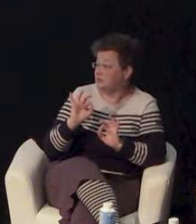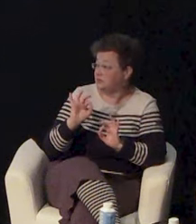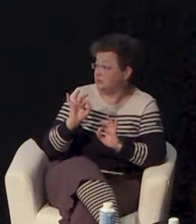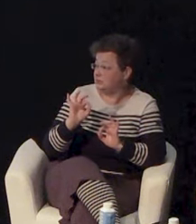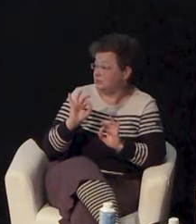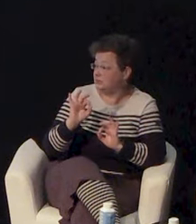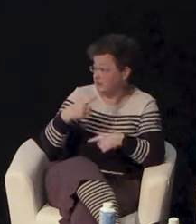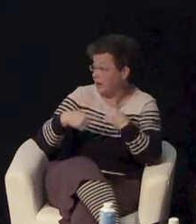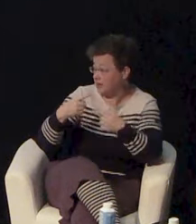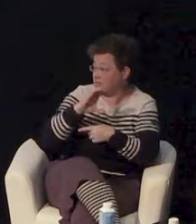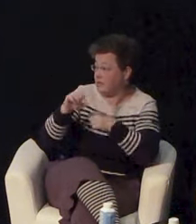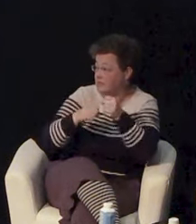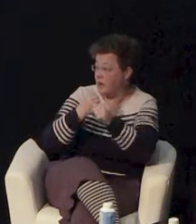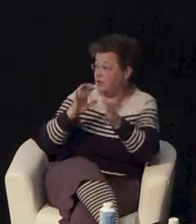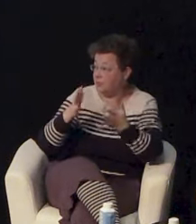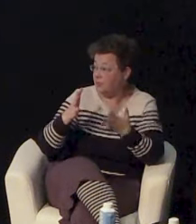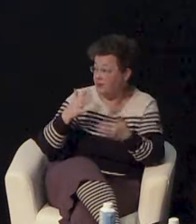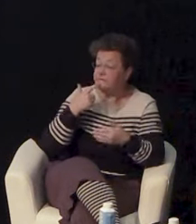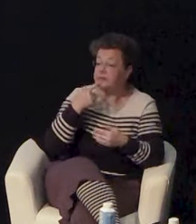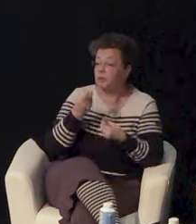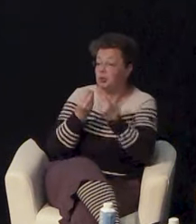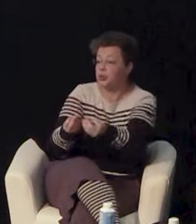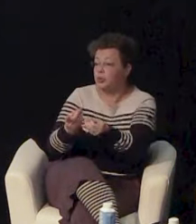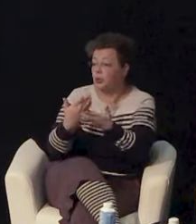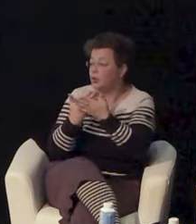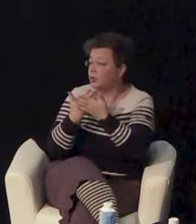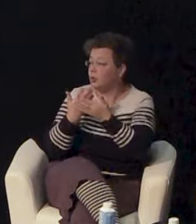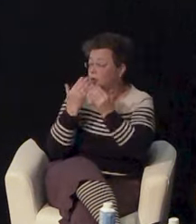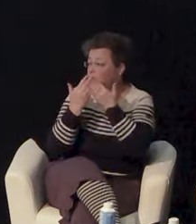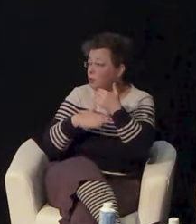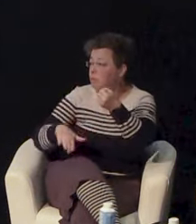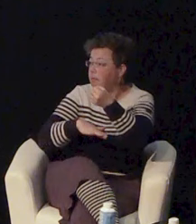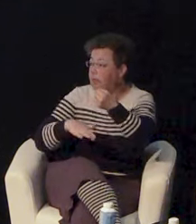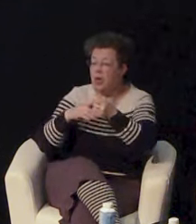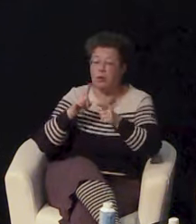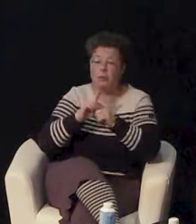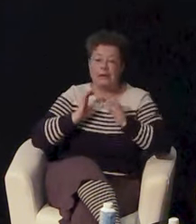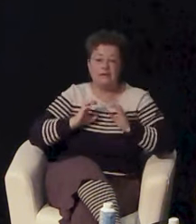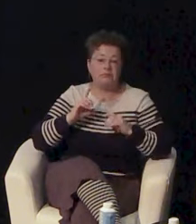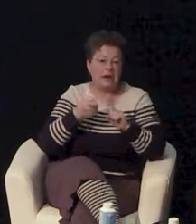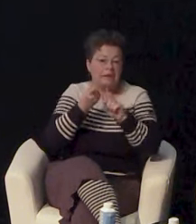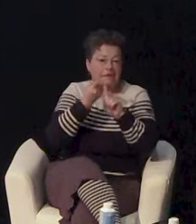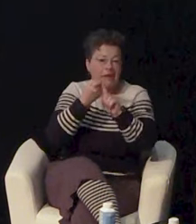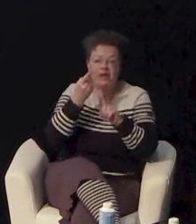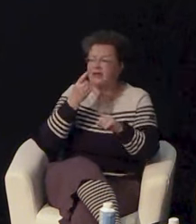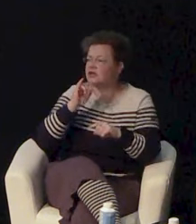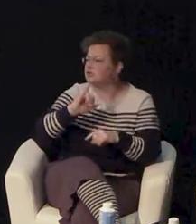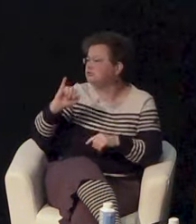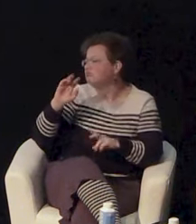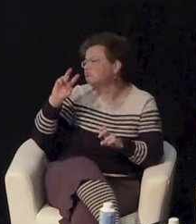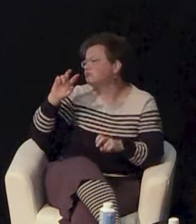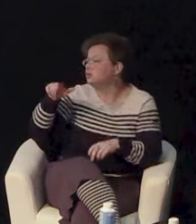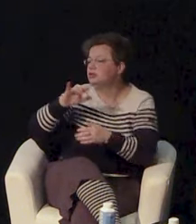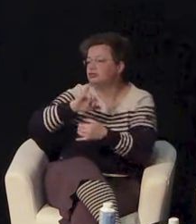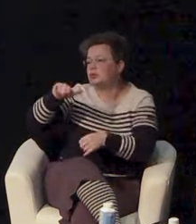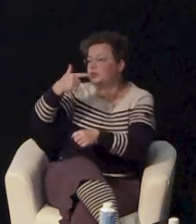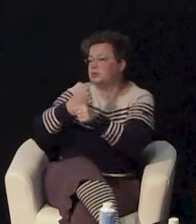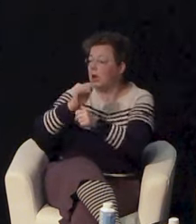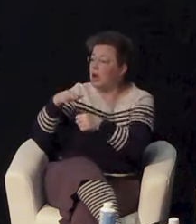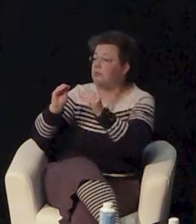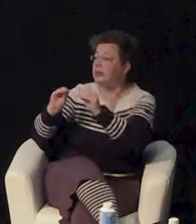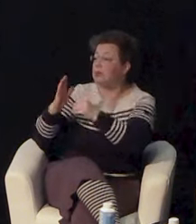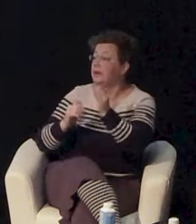tout à l'heure, il n'y a pas eu d'accès aux études supérieures pour les personnes sourdes. C'était des études de base, hein, à un niveau primaire.